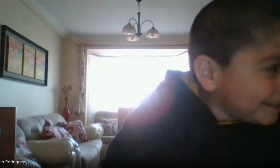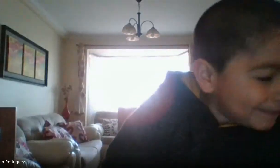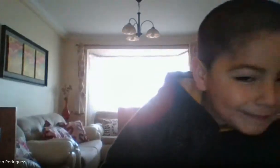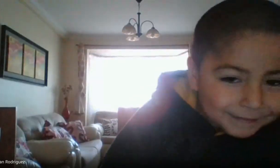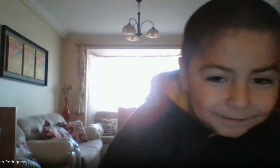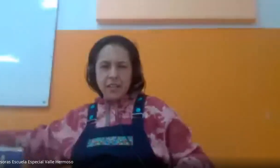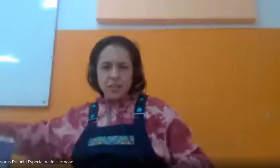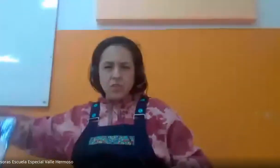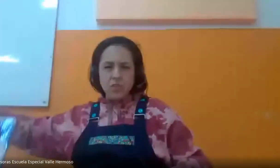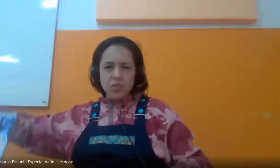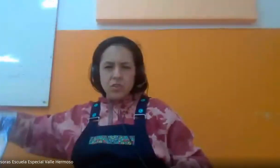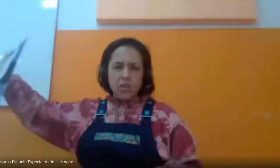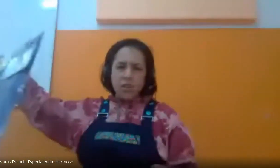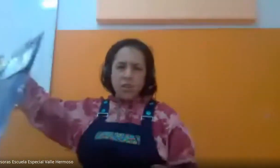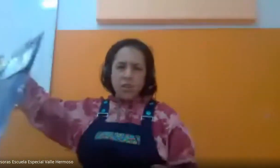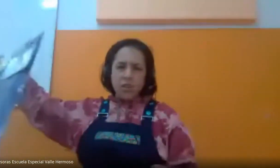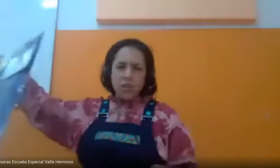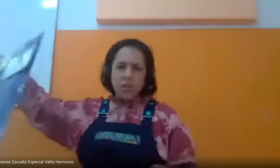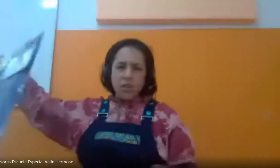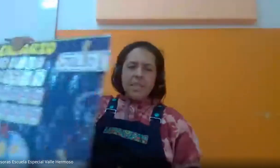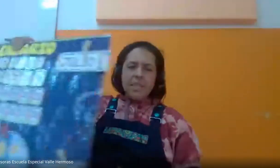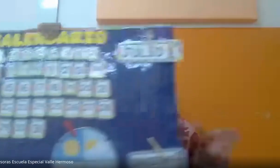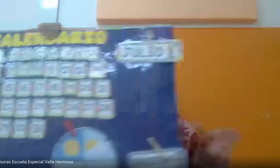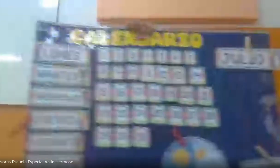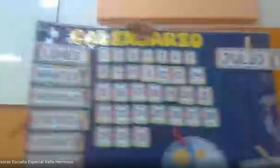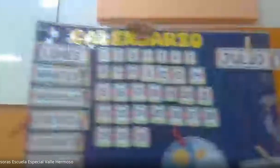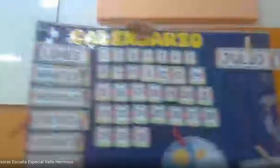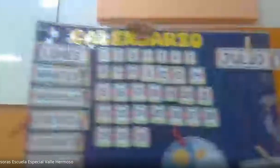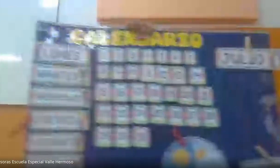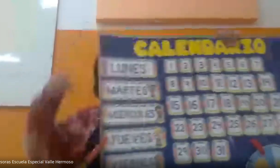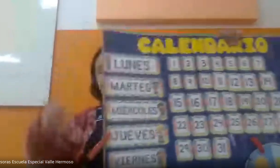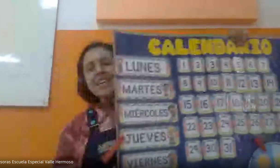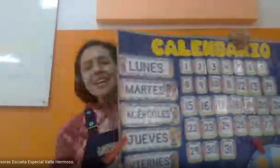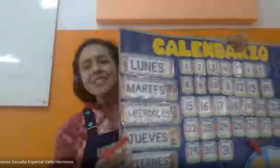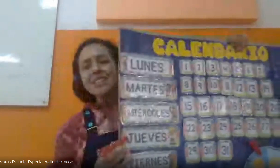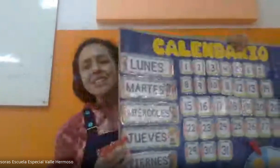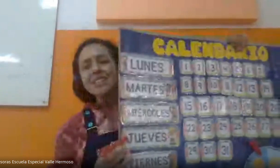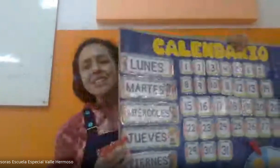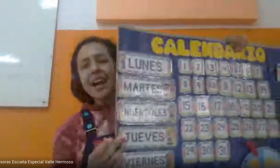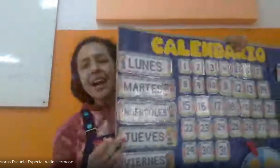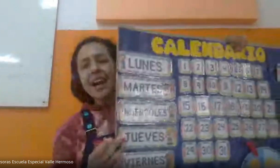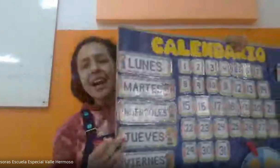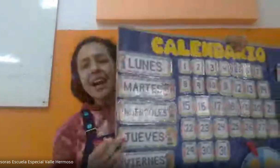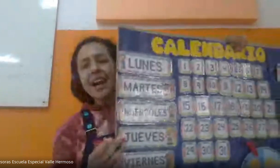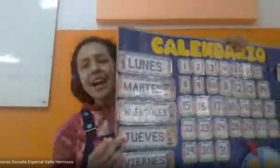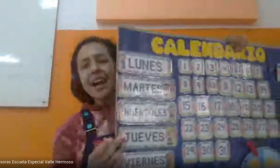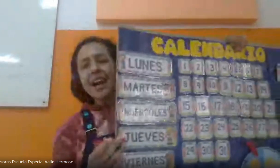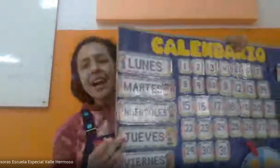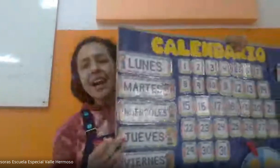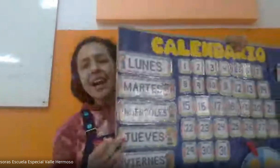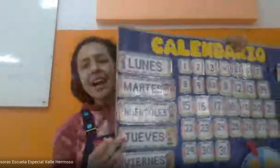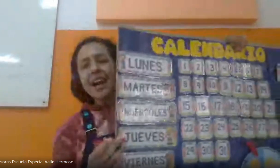A ver, don Vicente Millapán. Vicente, ¿qué día será hoy? Ayer estuvimos